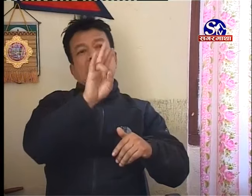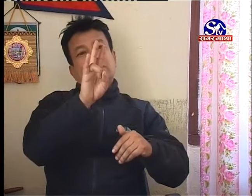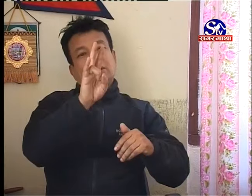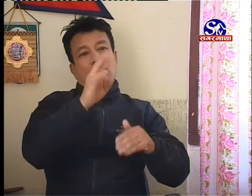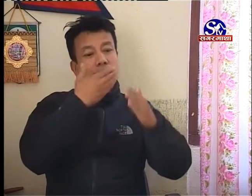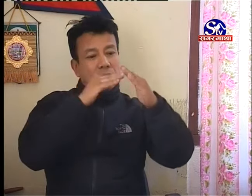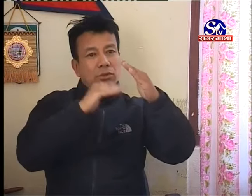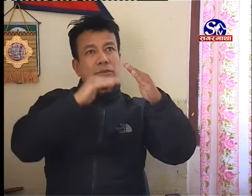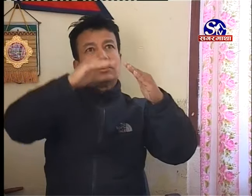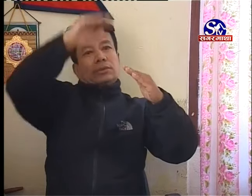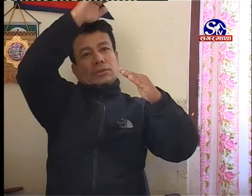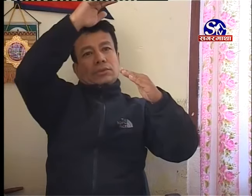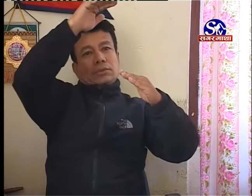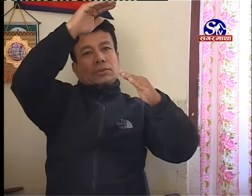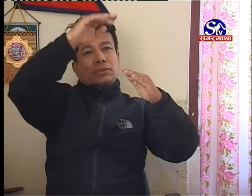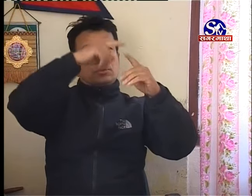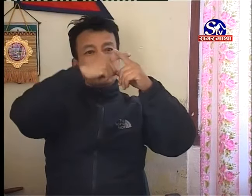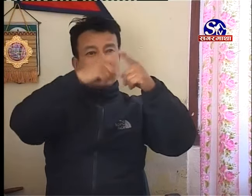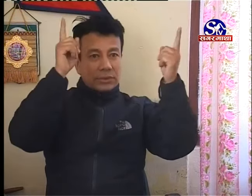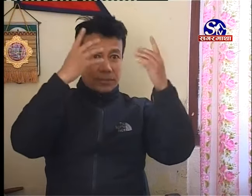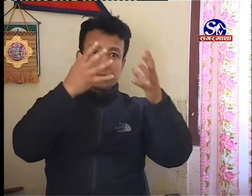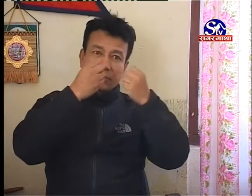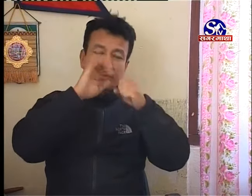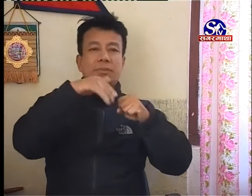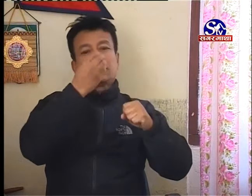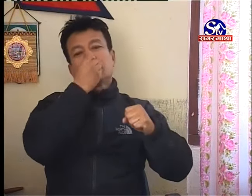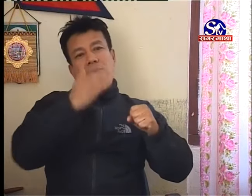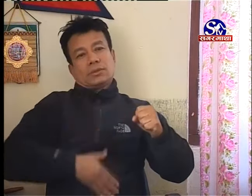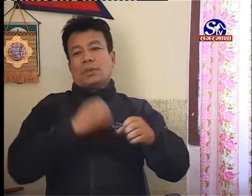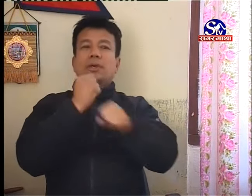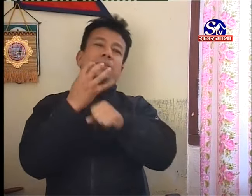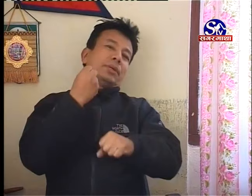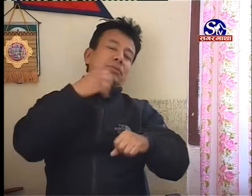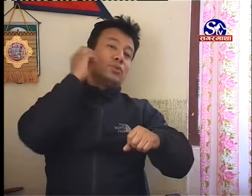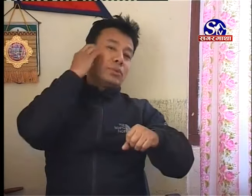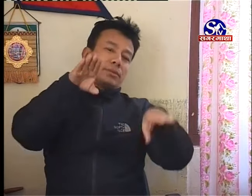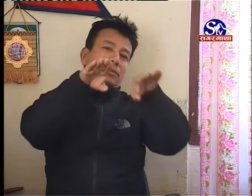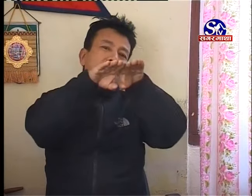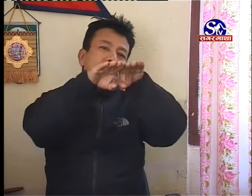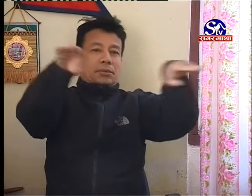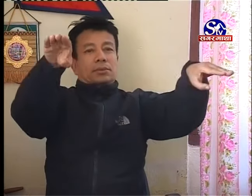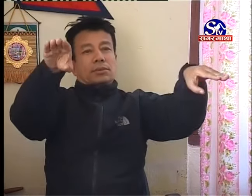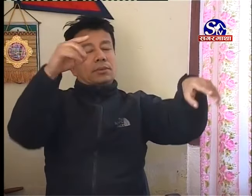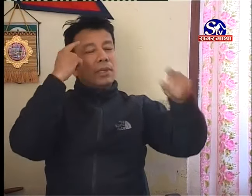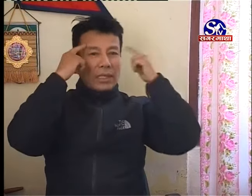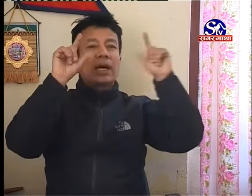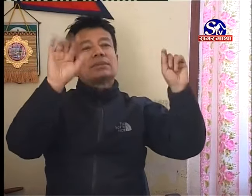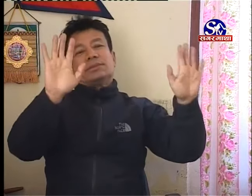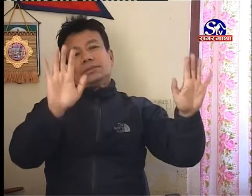शिक्षाको स्तरमा पनि विकास गर्नुपर्ने छ हाम्रो लागि, सरकारले रोजगारको व्यवस्था गर्नुपर्ने छ। हामीलाई शून्य समाजमा जस्तै